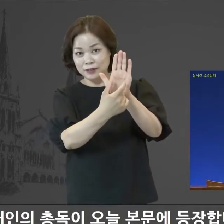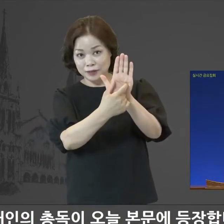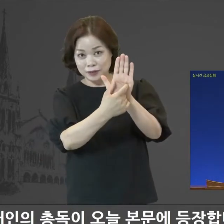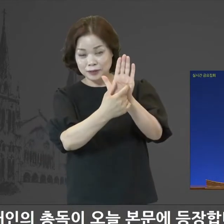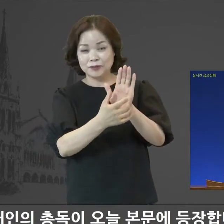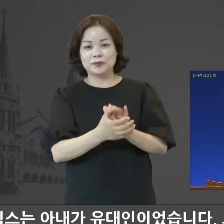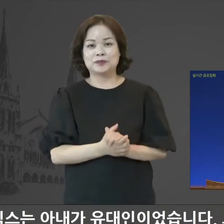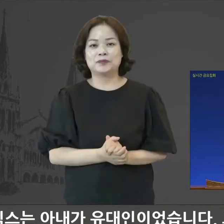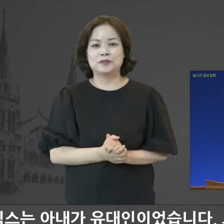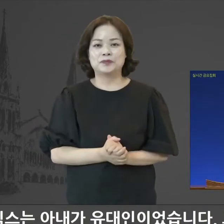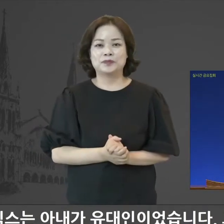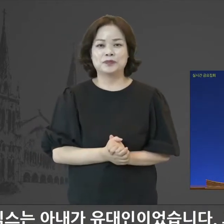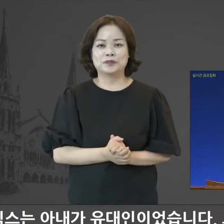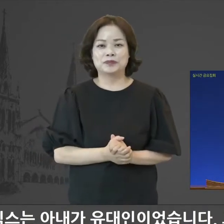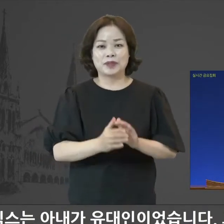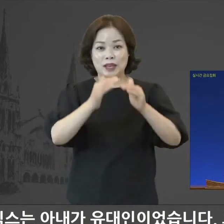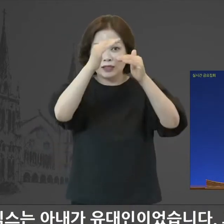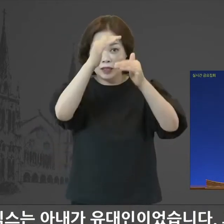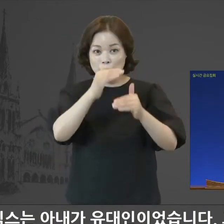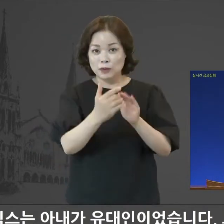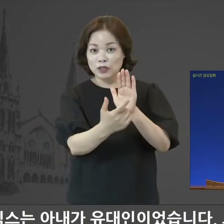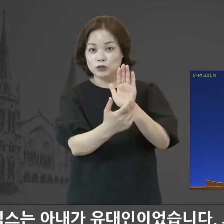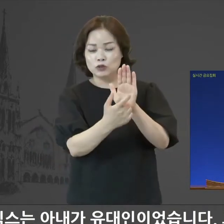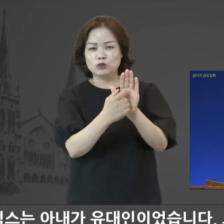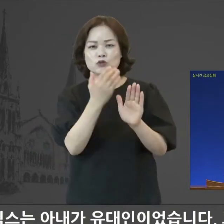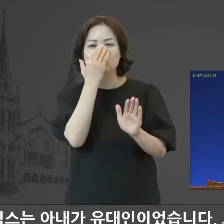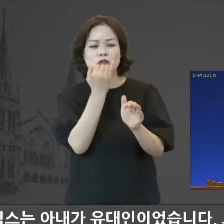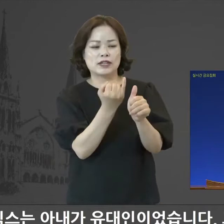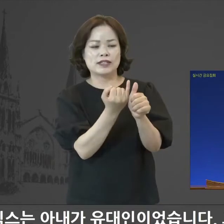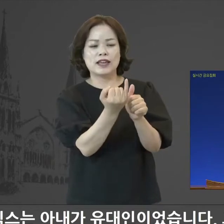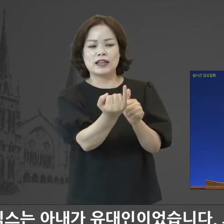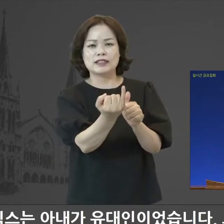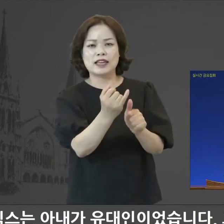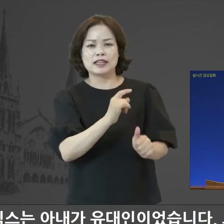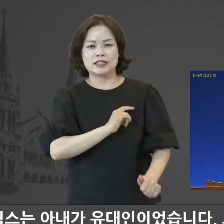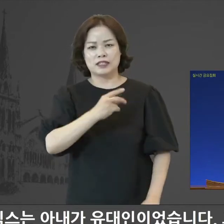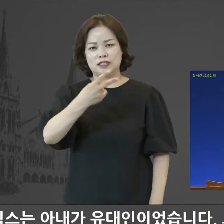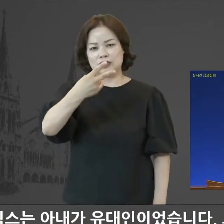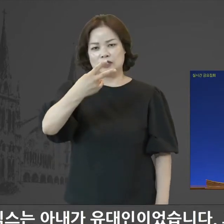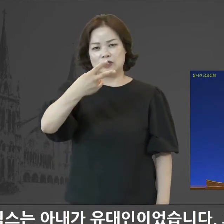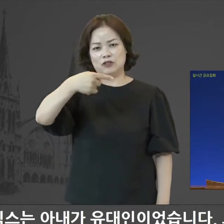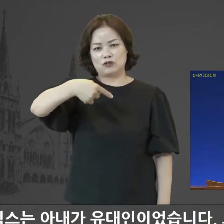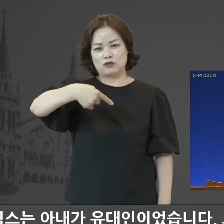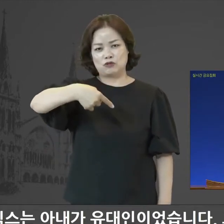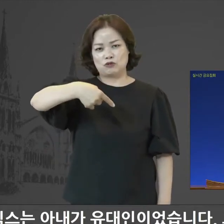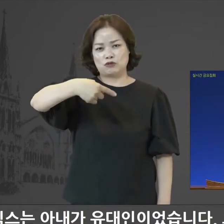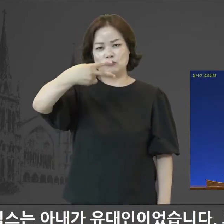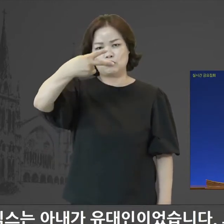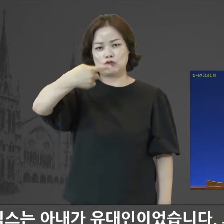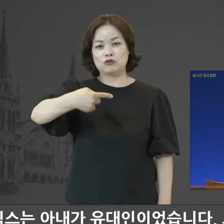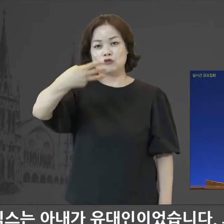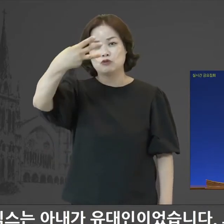있는데 이 본문에 기록되어 있는 유대인 아내의 이름이 두루실라였습니다.